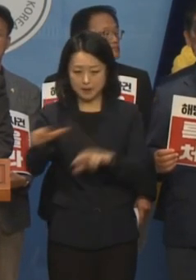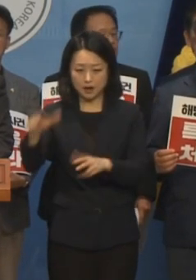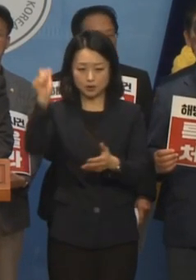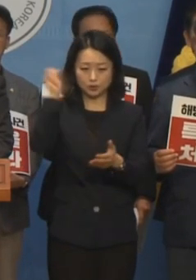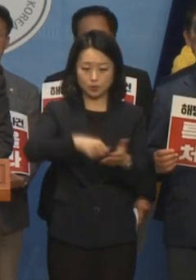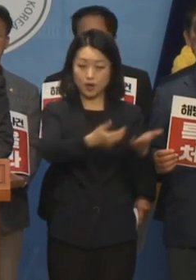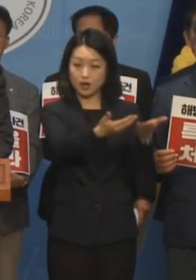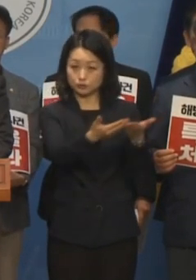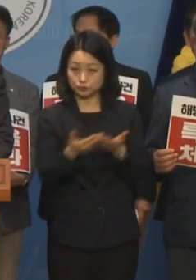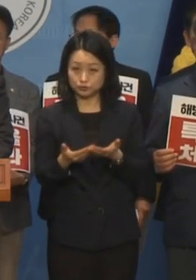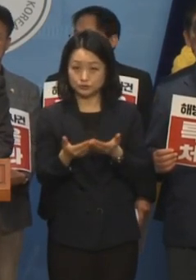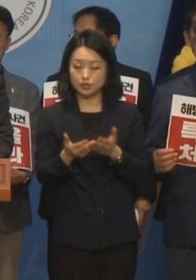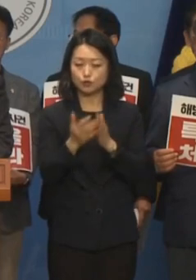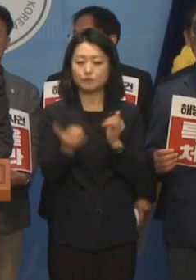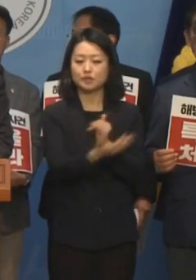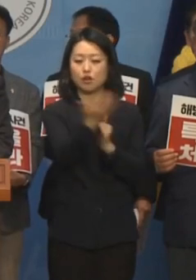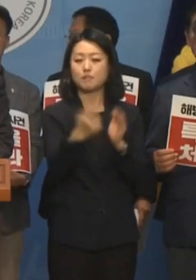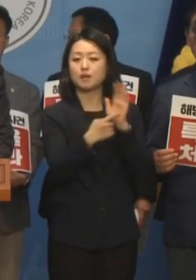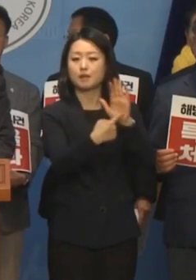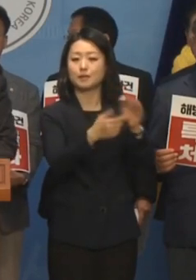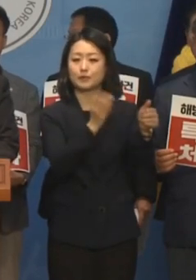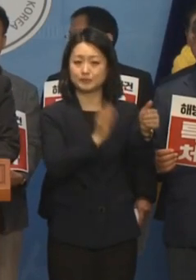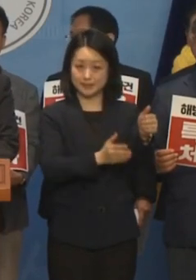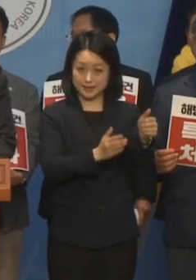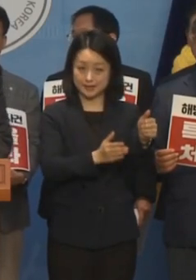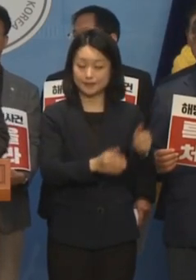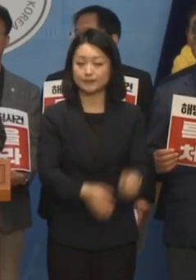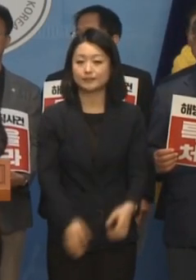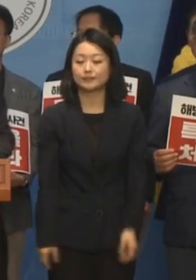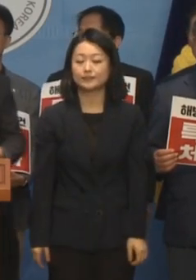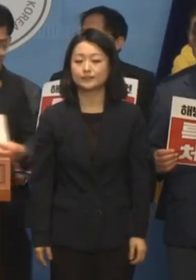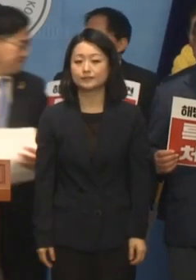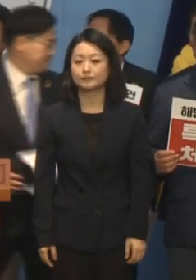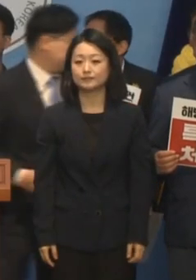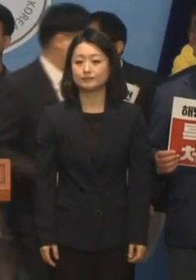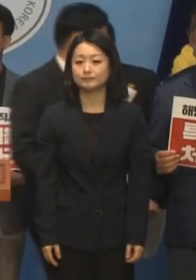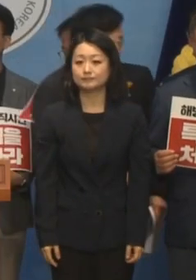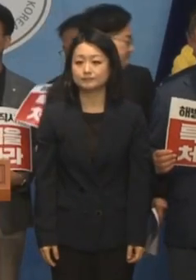수용하겠다고 국민께 밝히십시오. 이상입니다.